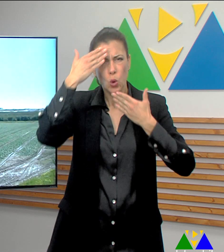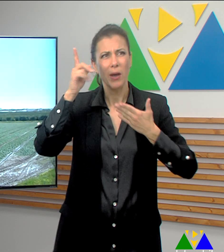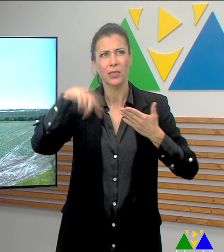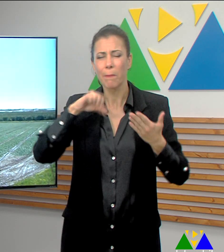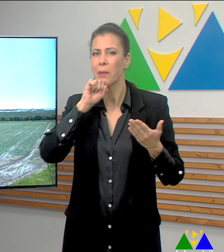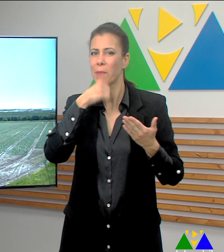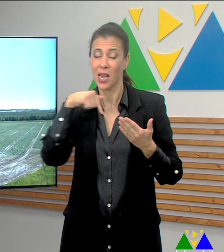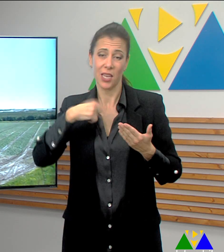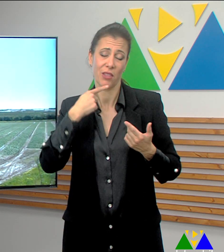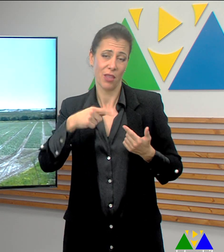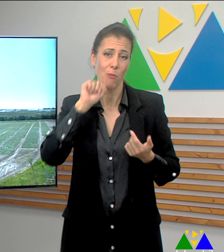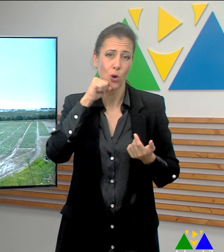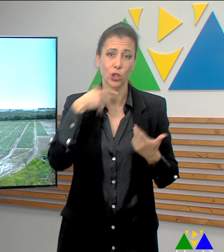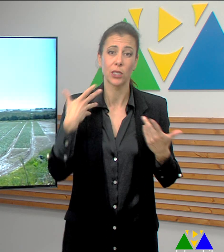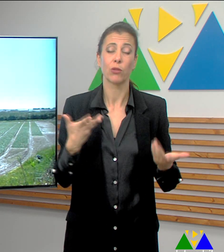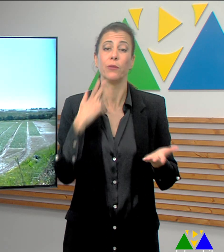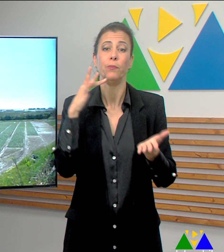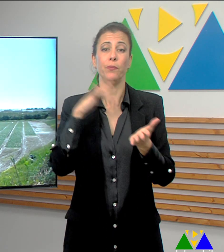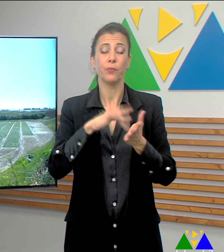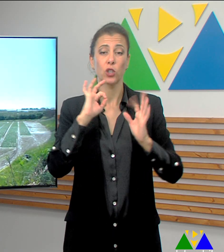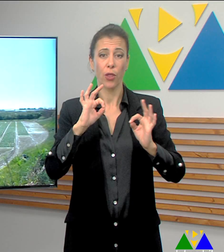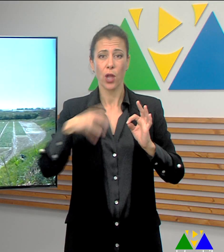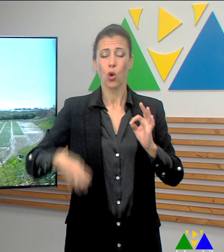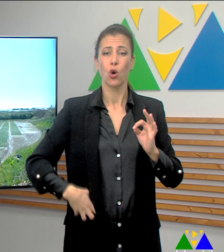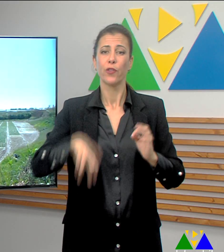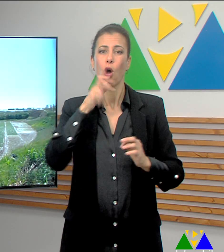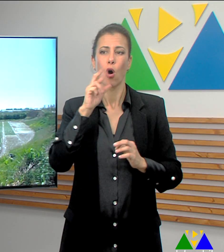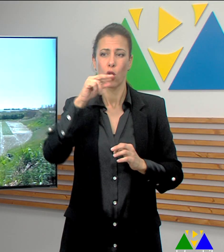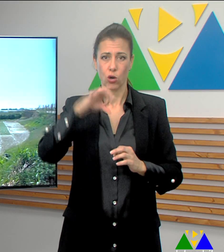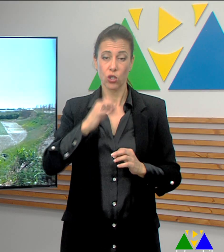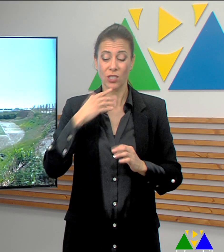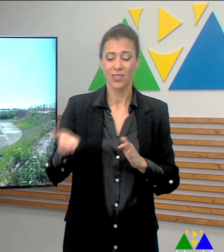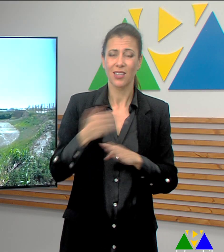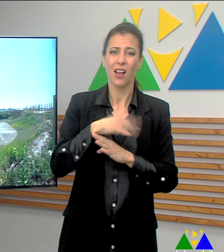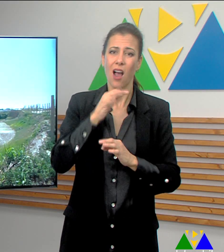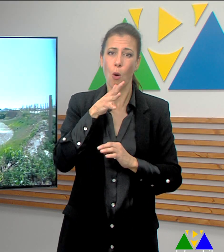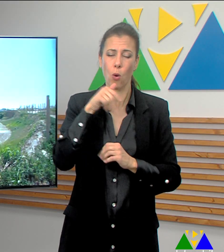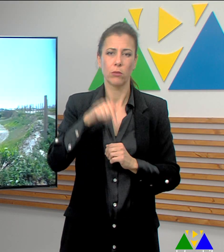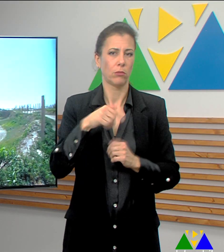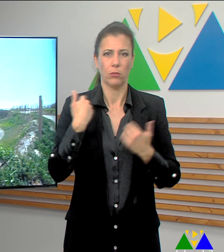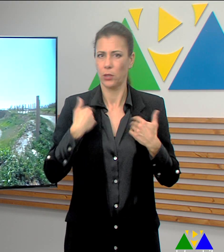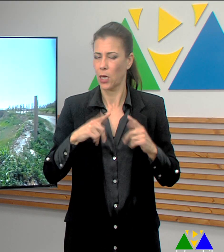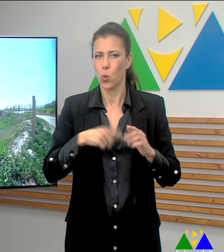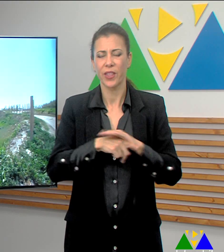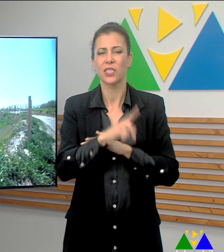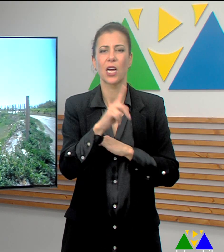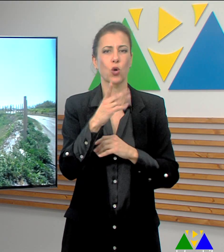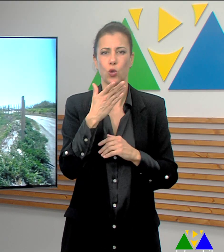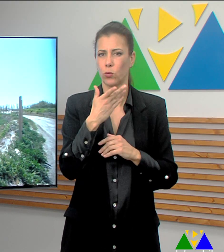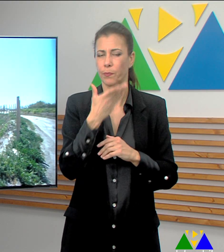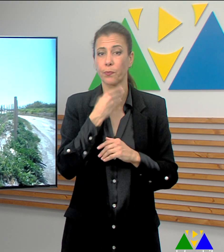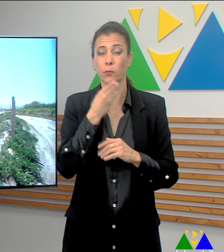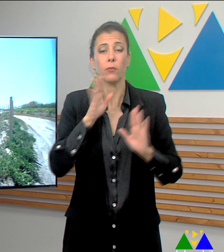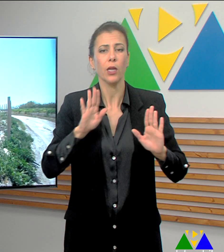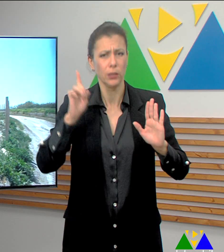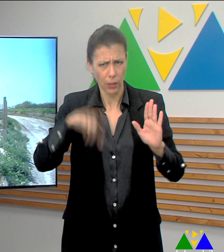que le decían en Motril, y ya cuando el conde de Borno saca agua a esto, pues esto fue ya un desarrollo impresionante, ¿no? Que también